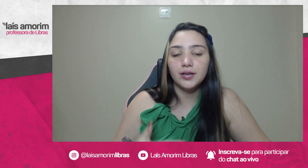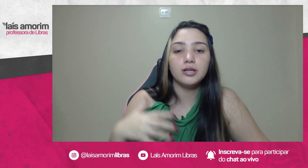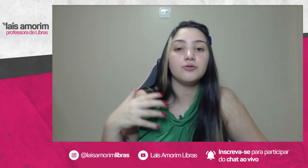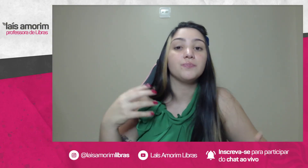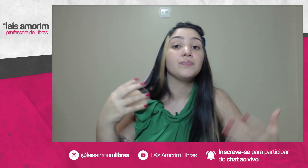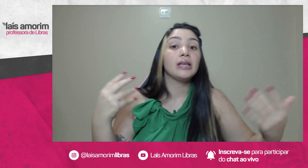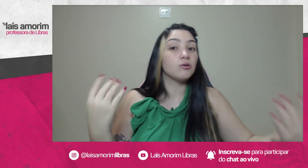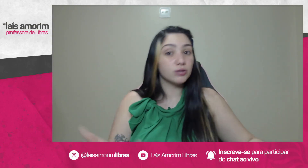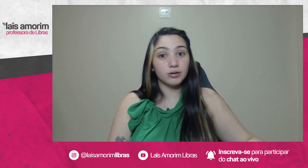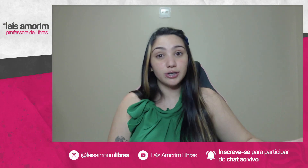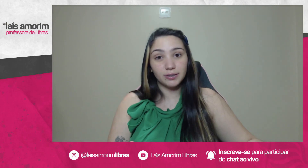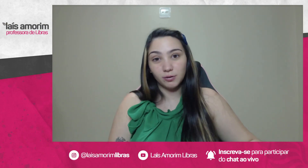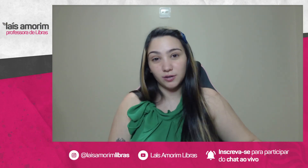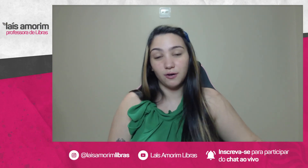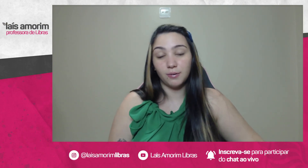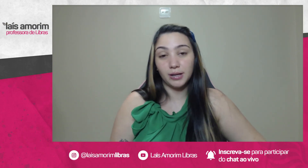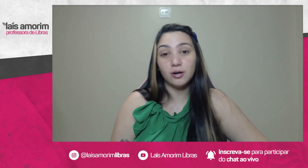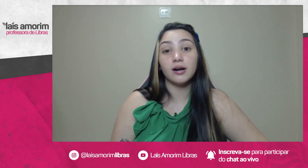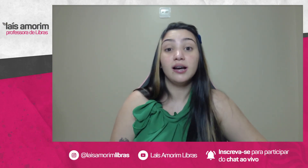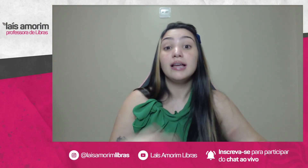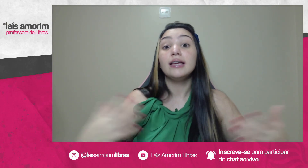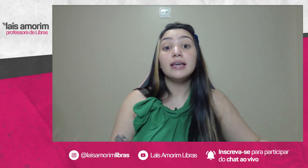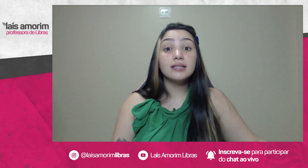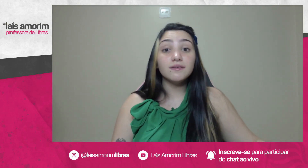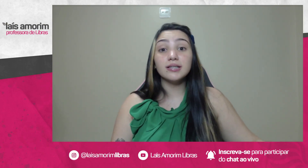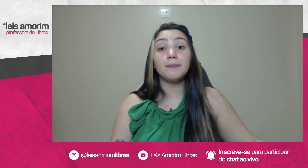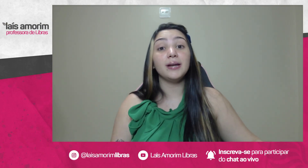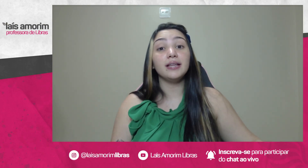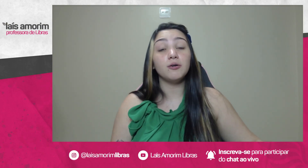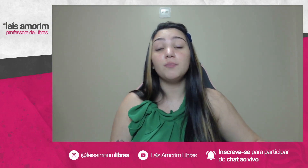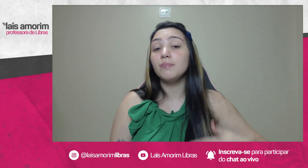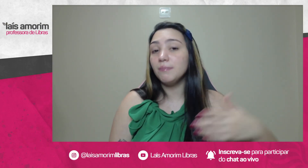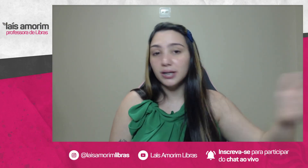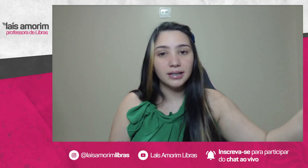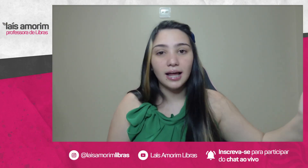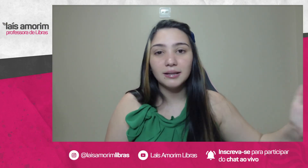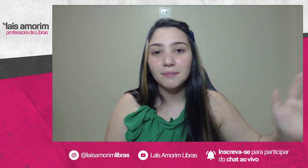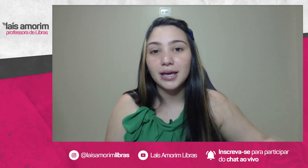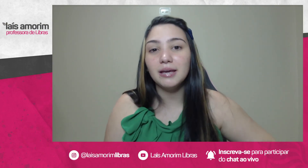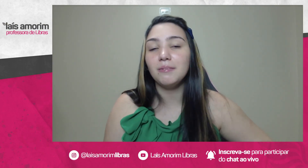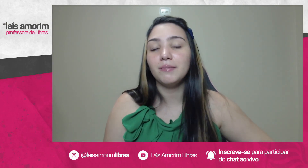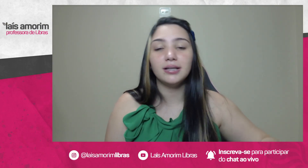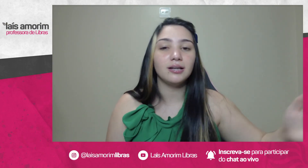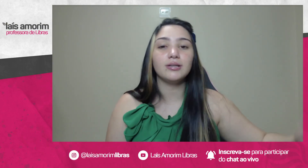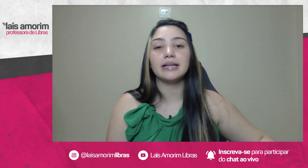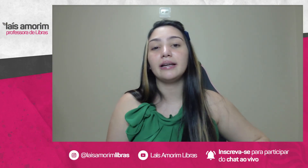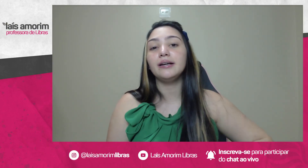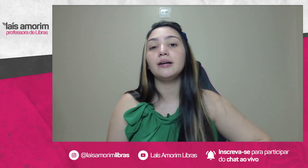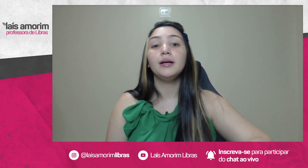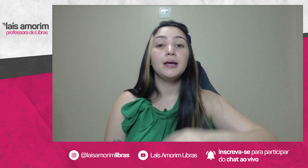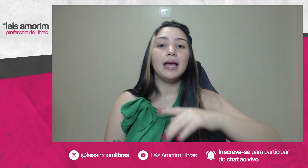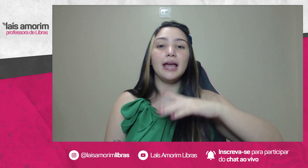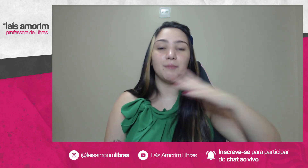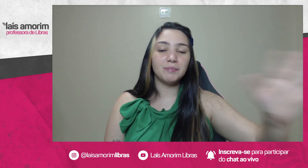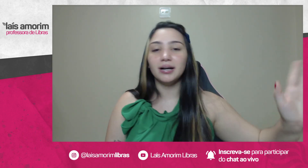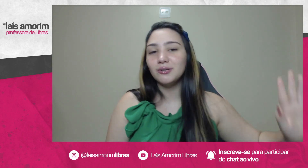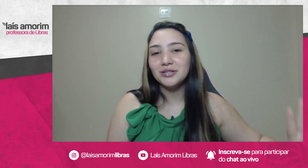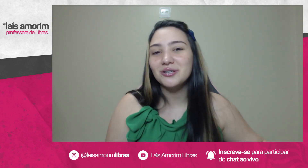vídeo, eu consigo te responder de forma melhor. E se você aprendeu, me manda lá também, me manda lá no Instagram, me marca nos stories se